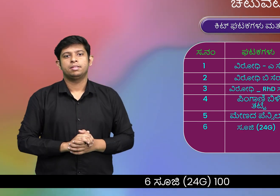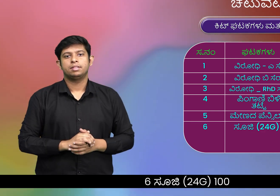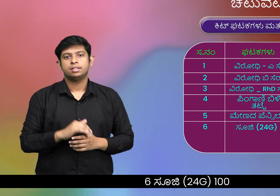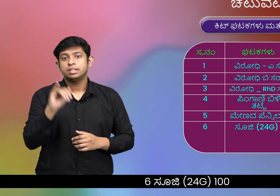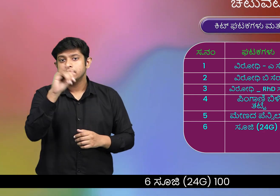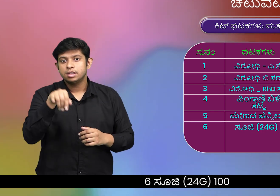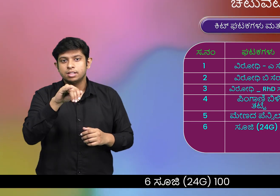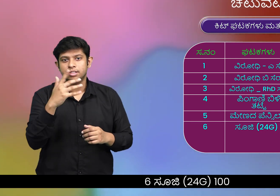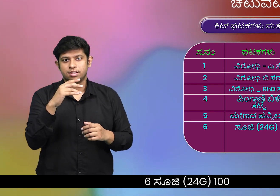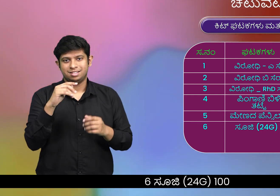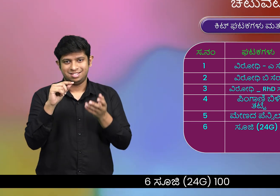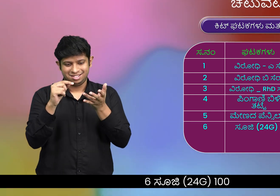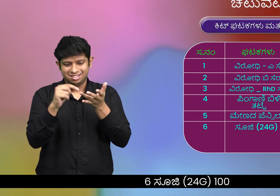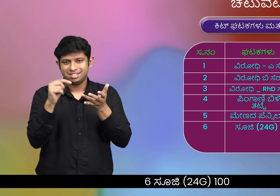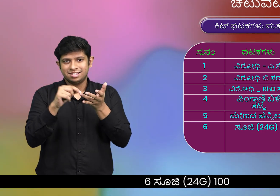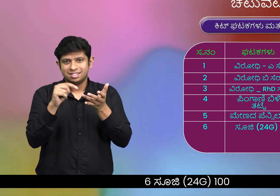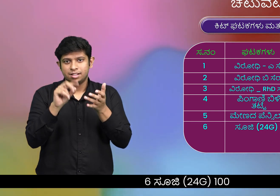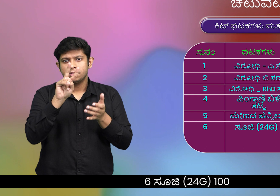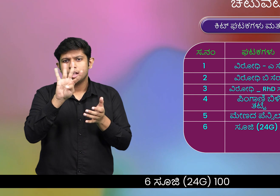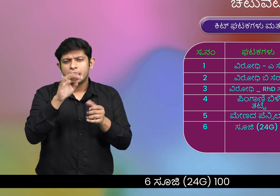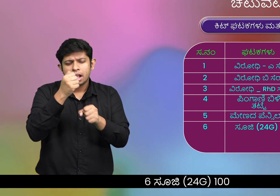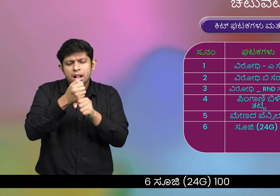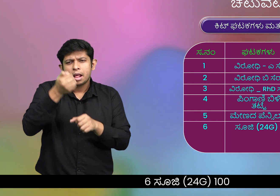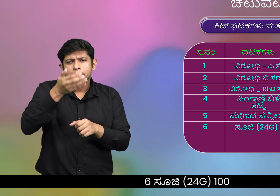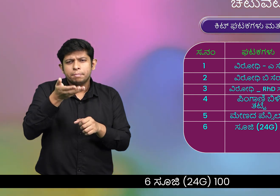6 ಸೂಜಿ 24 ಗ್ರಾಂ 100,